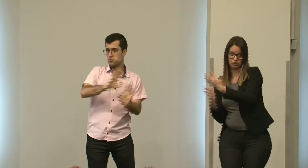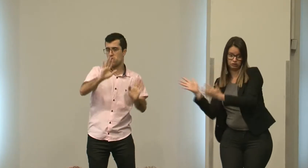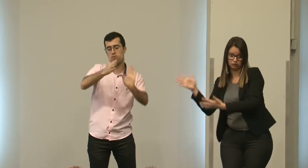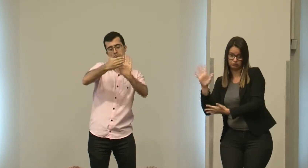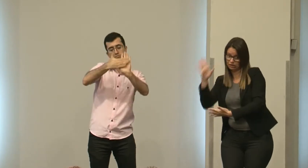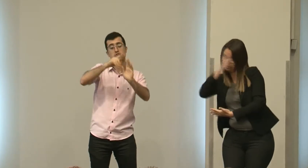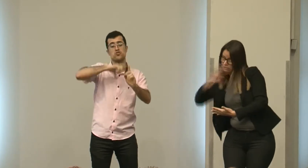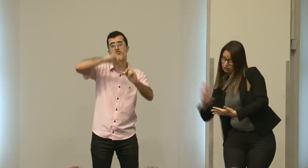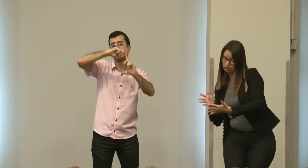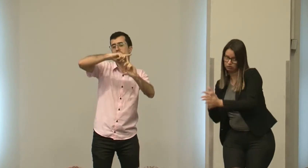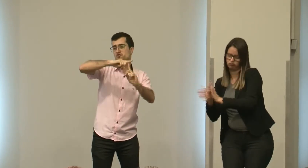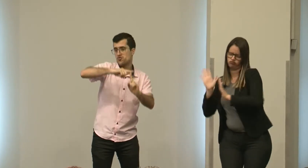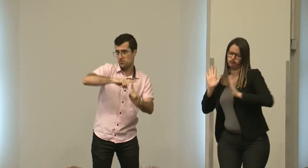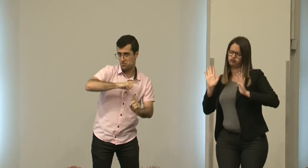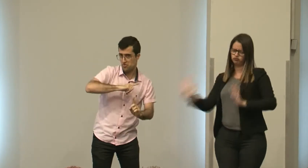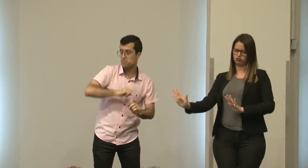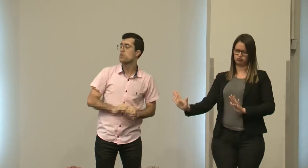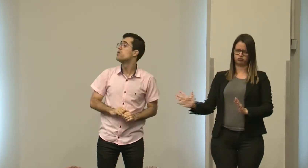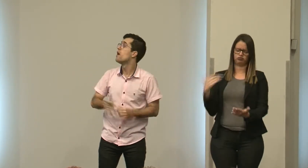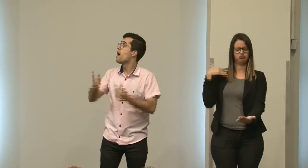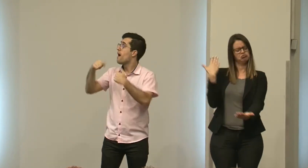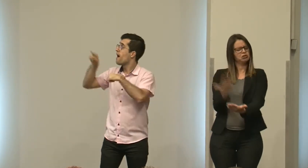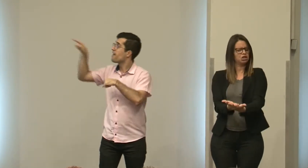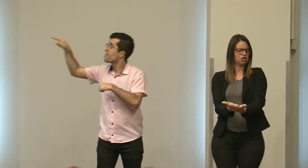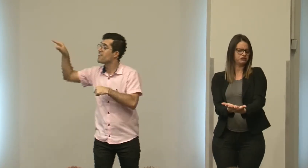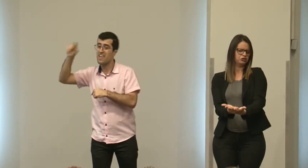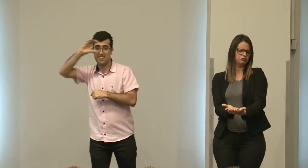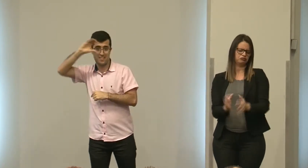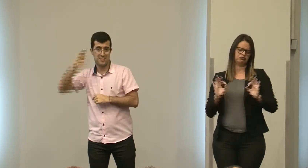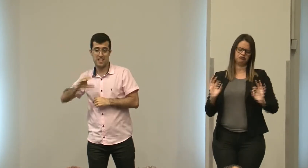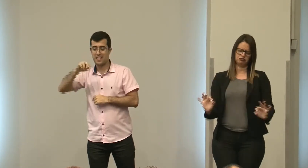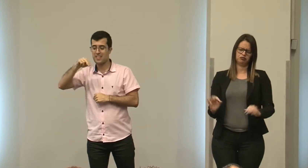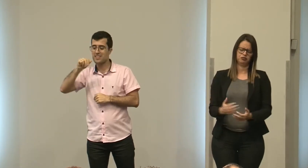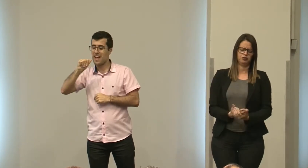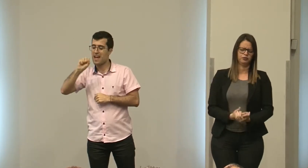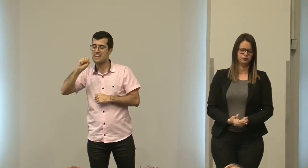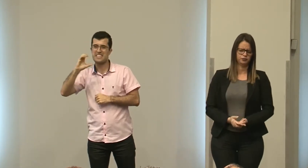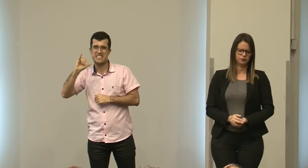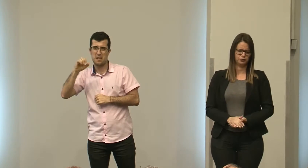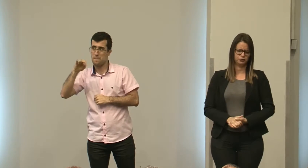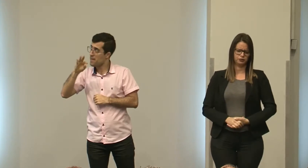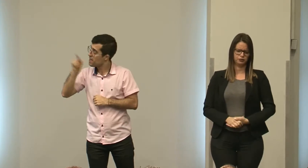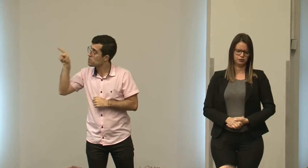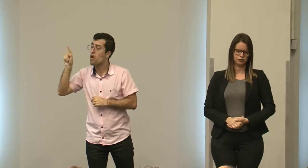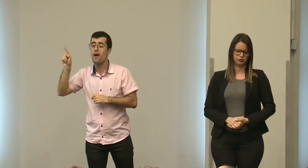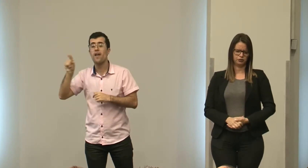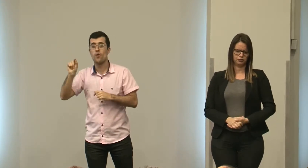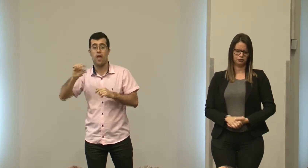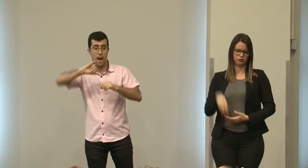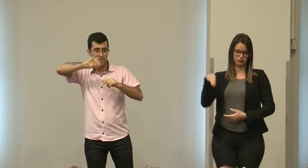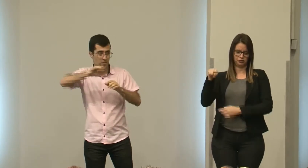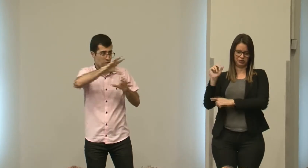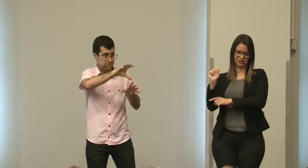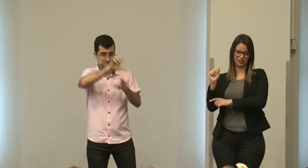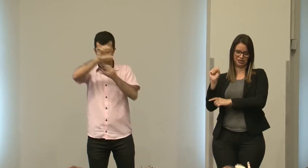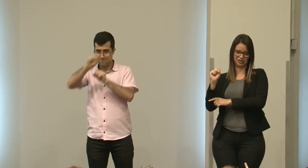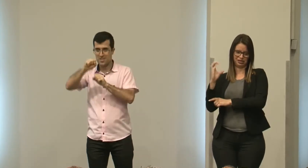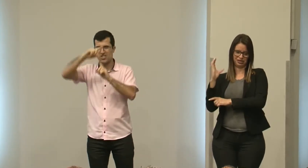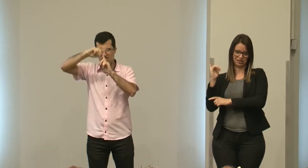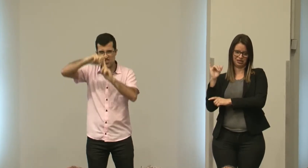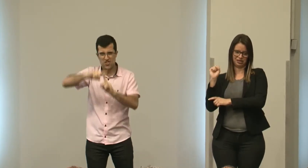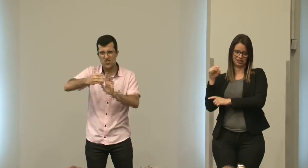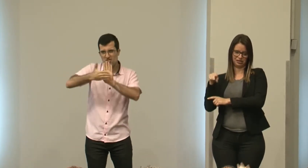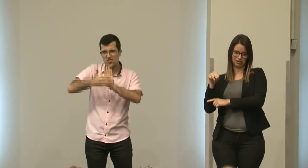portuguesa com a língua de sinais, ressaltando alguns tópicos. Isso foi utilizado só como fonte para o meu trabalho.